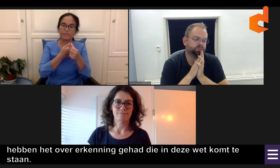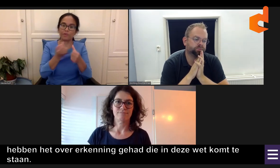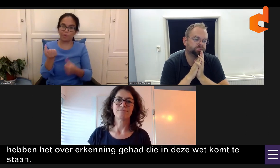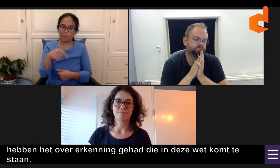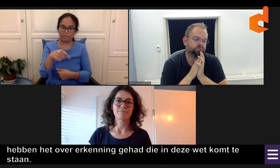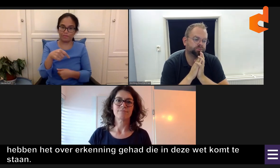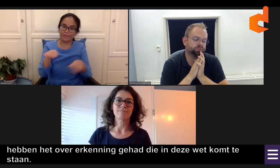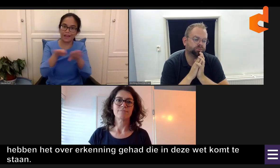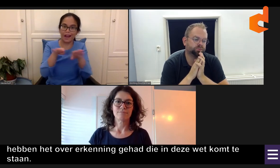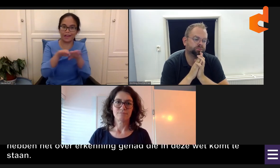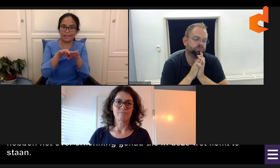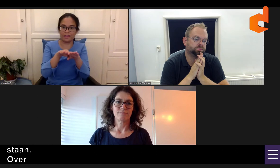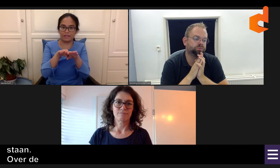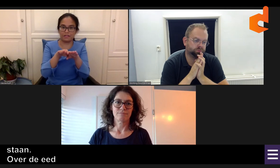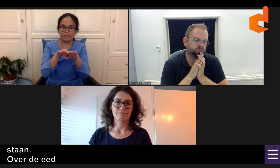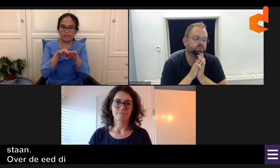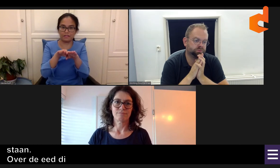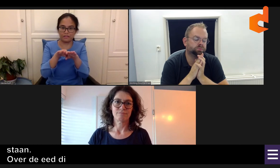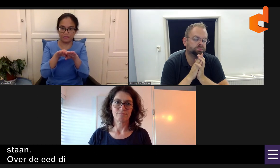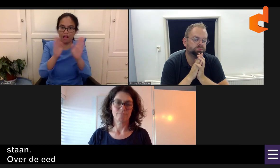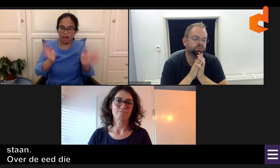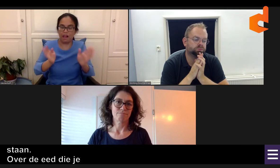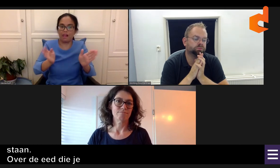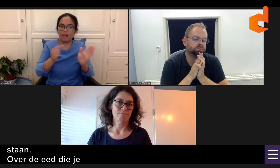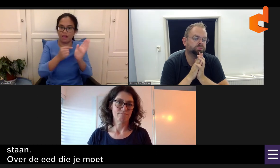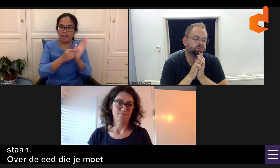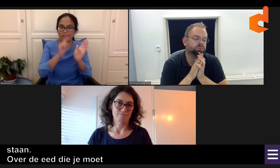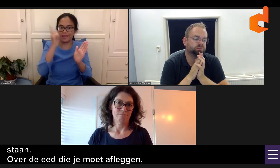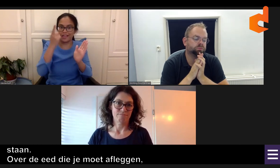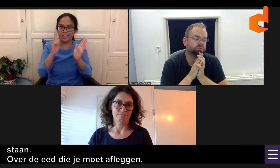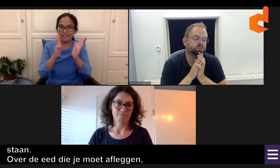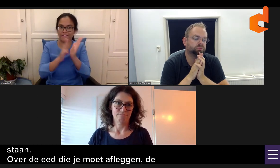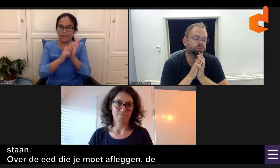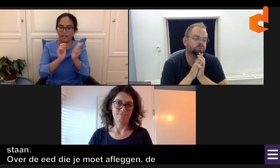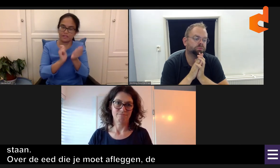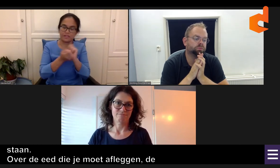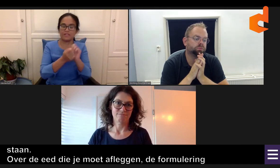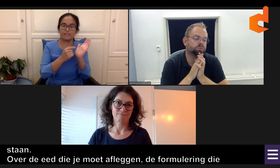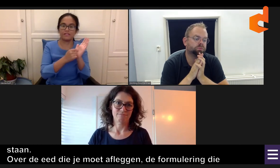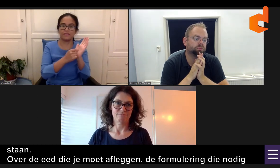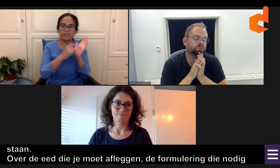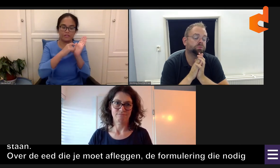Over de eed, hè, die je moet afleggen, de formulering die je daarvoor nodig is en die vastgelegd wordt in de wet.